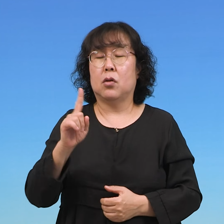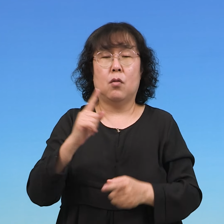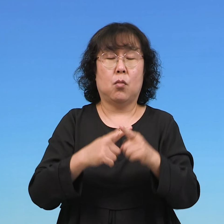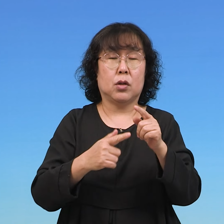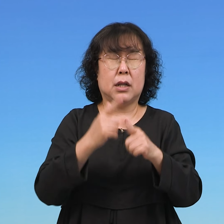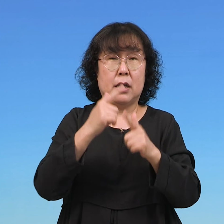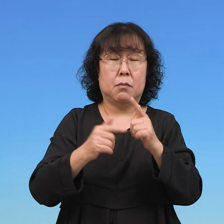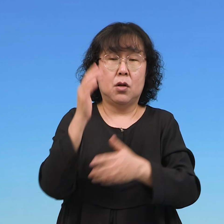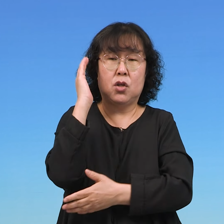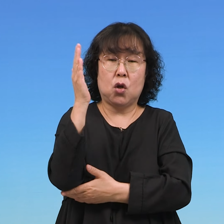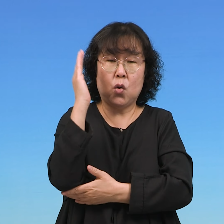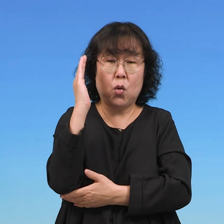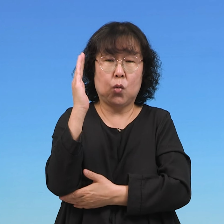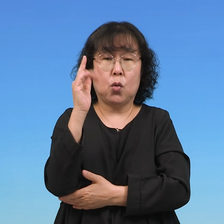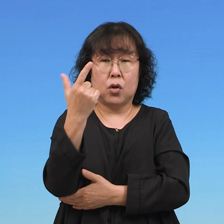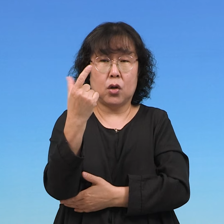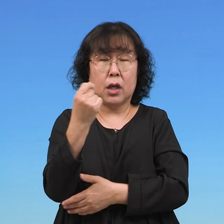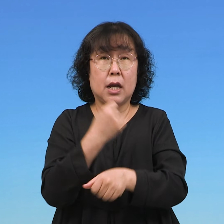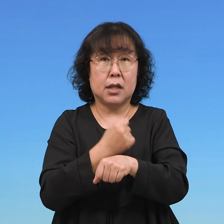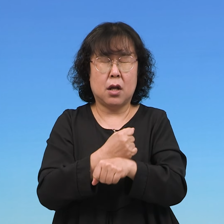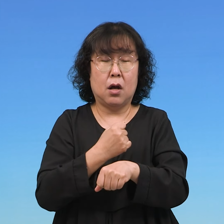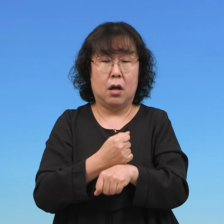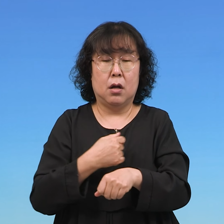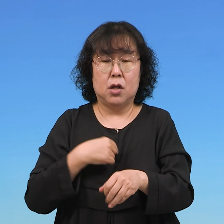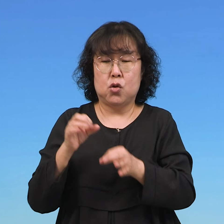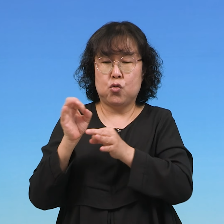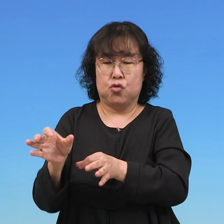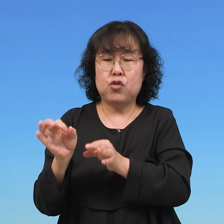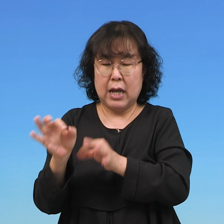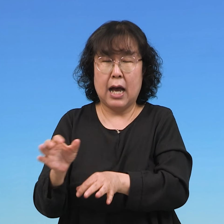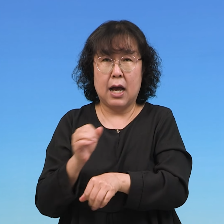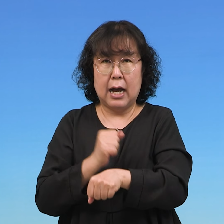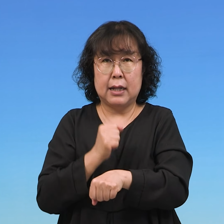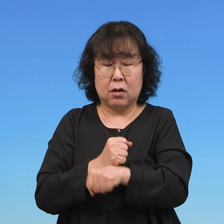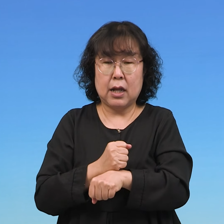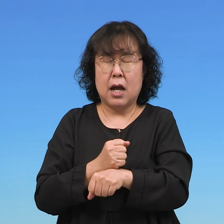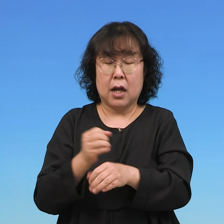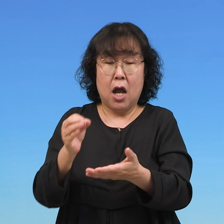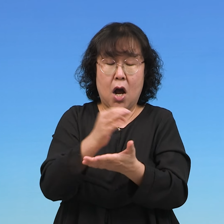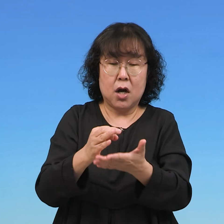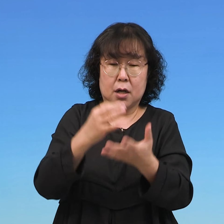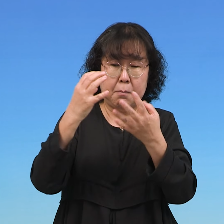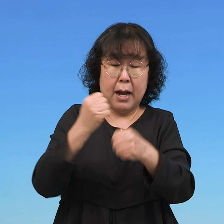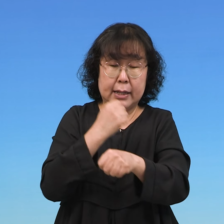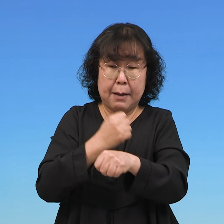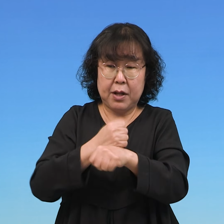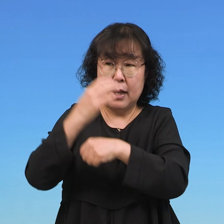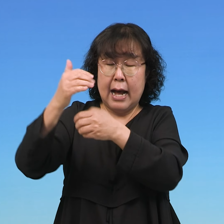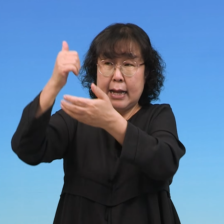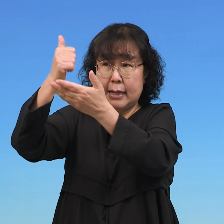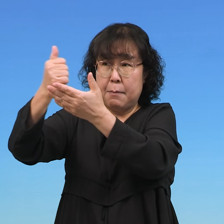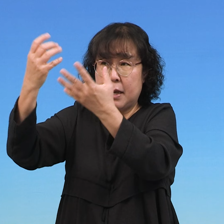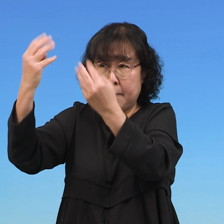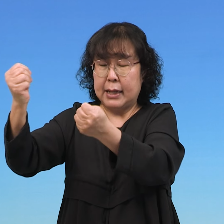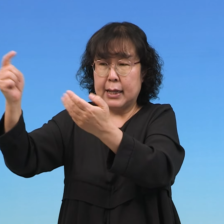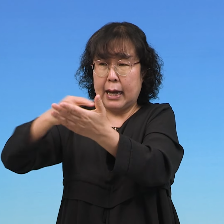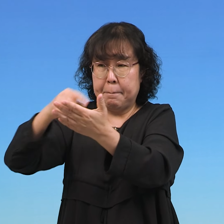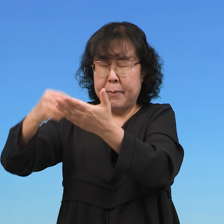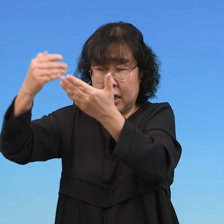그런 식으로 뭐 헌금 많이 해라, 이거 뭐 투자다, 이런 식으로 설교하는 그런